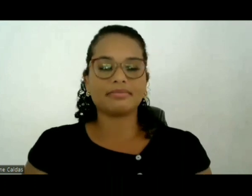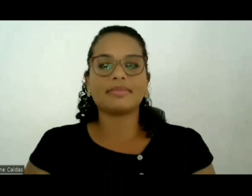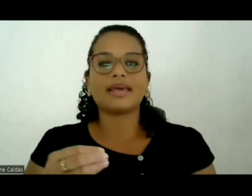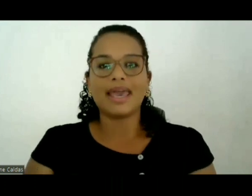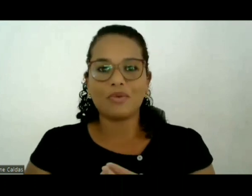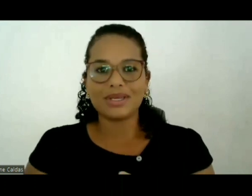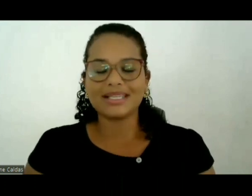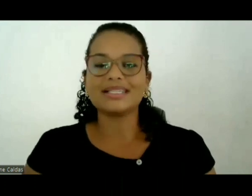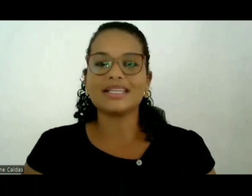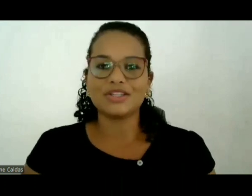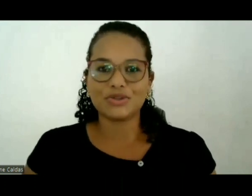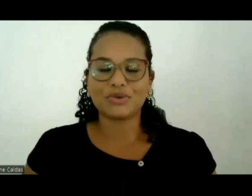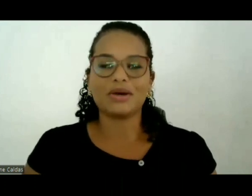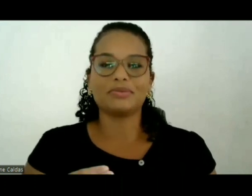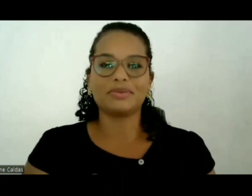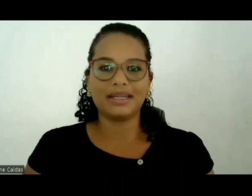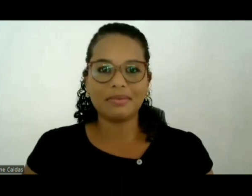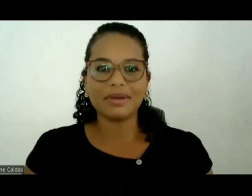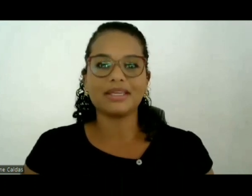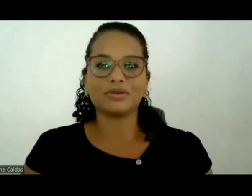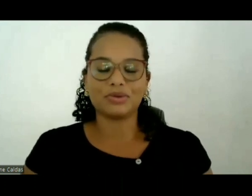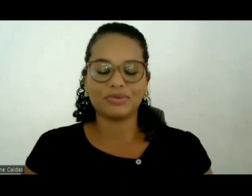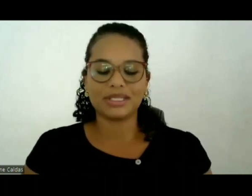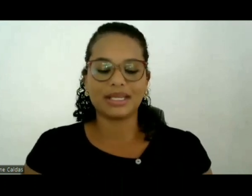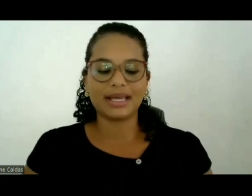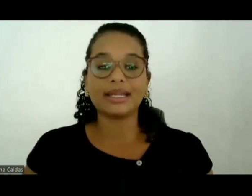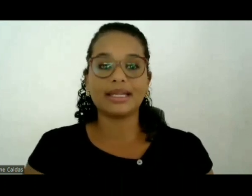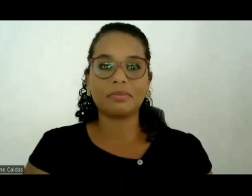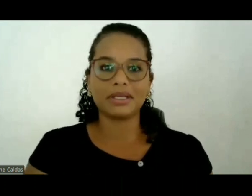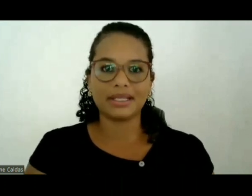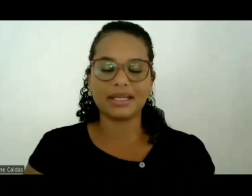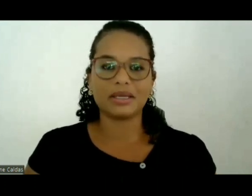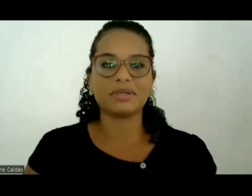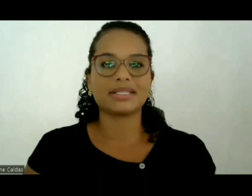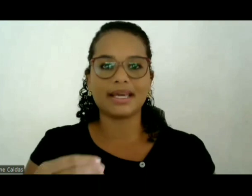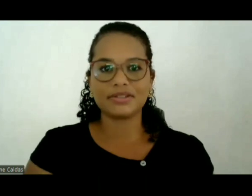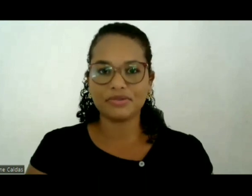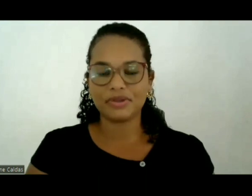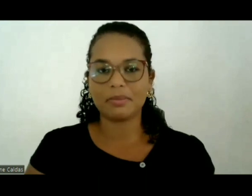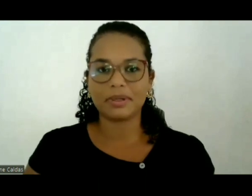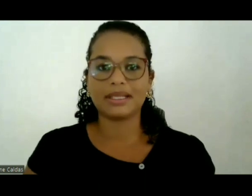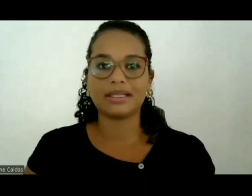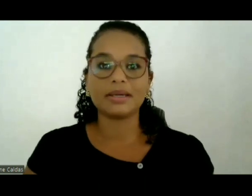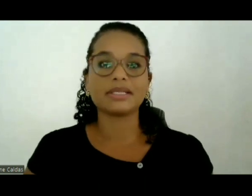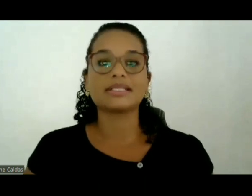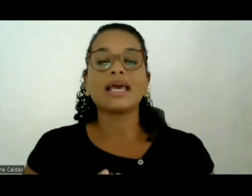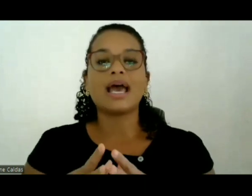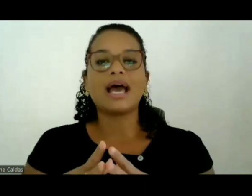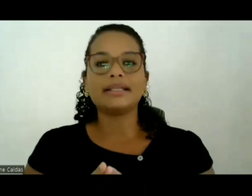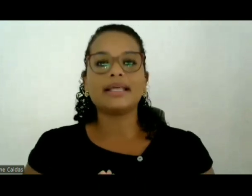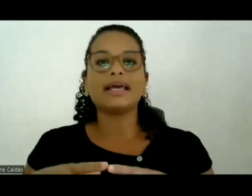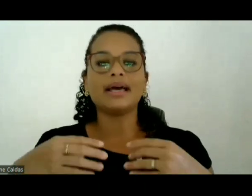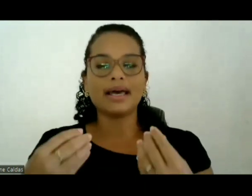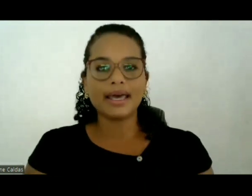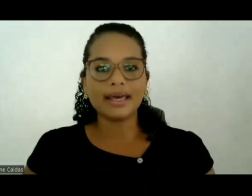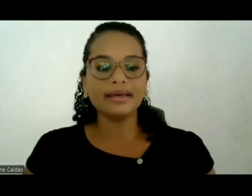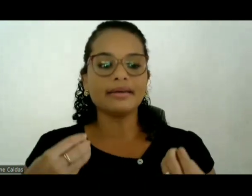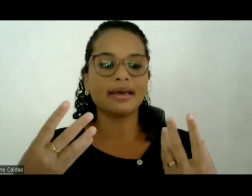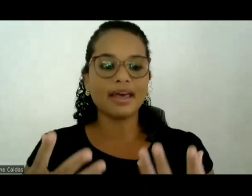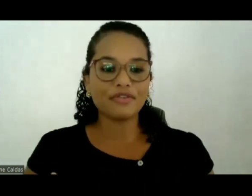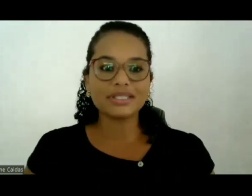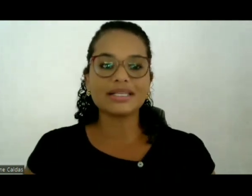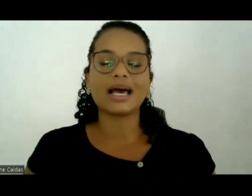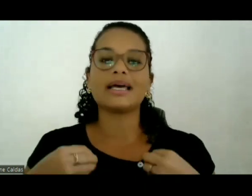Mas é um exercício, é um treinamento. Você que está querendo aprender Libras, quer que seu filho aprenda Libras, a ideia